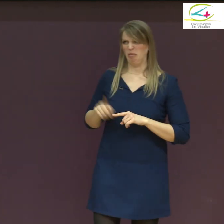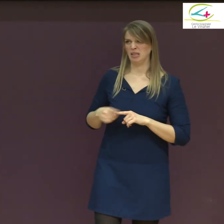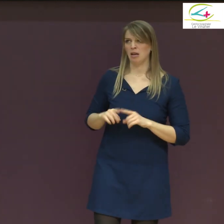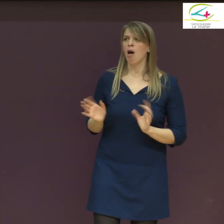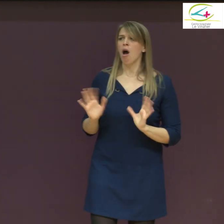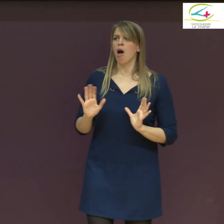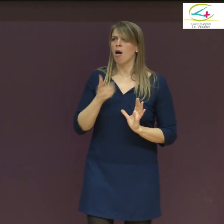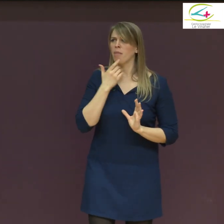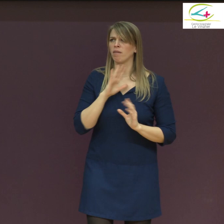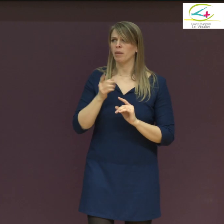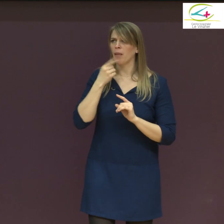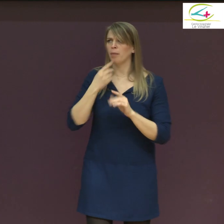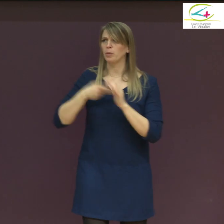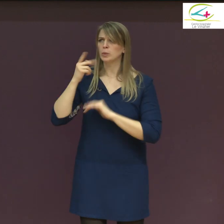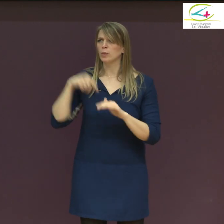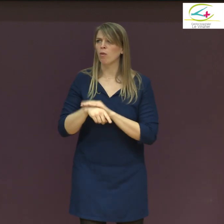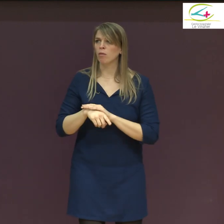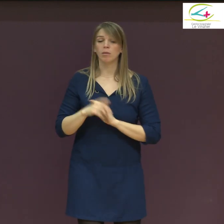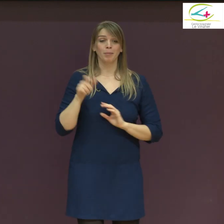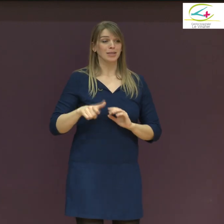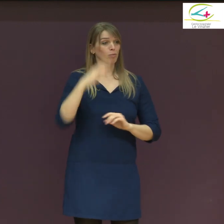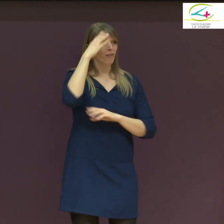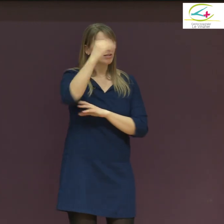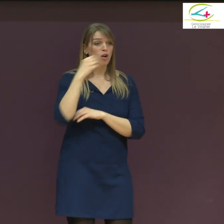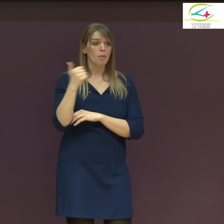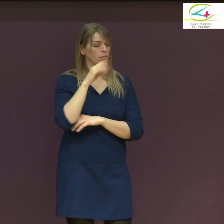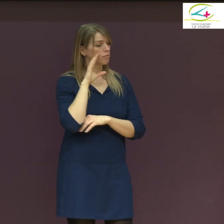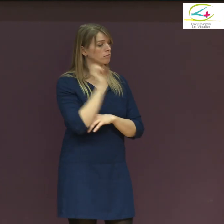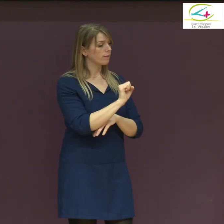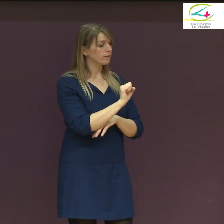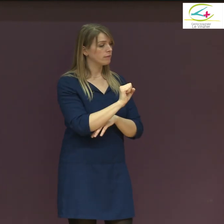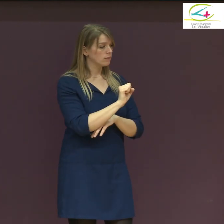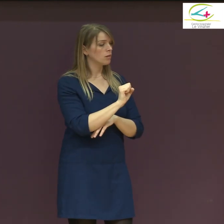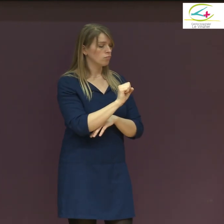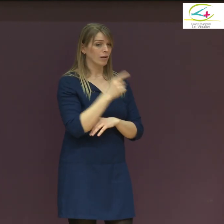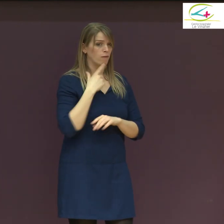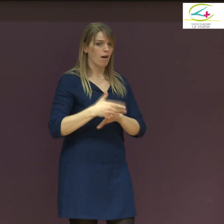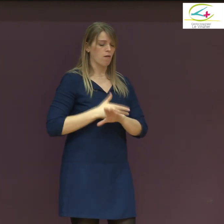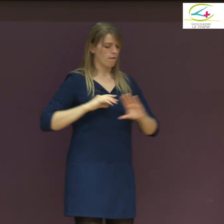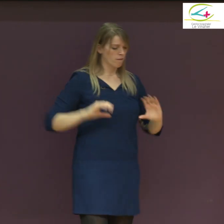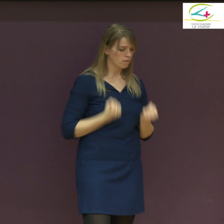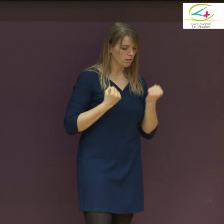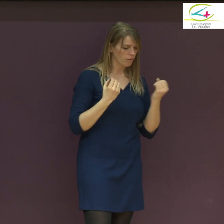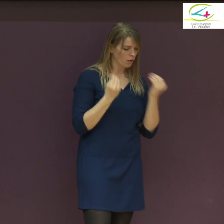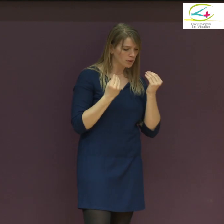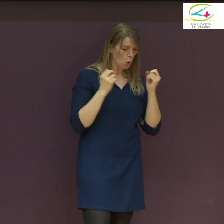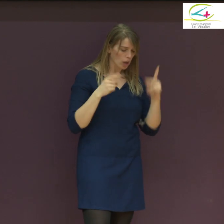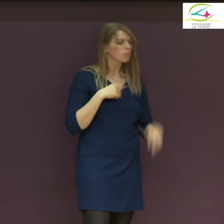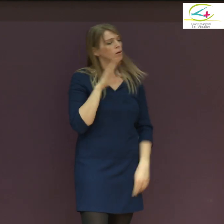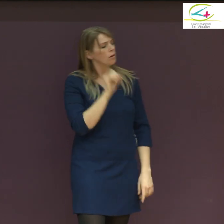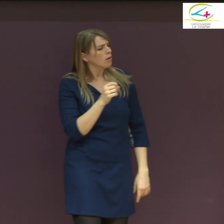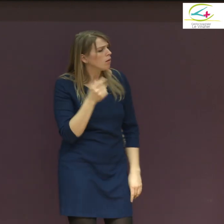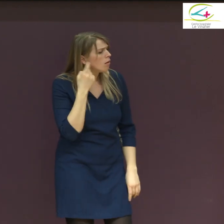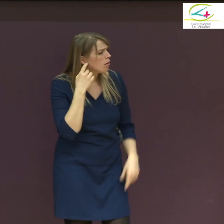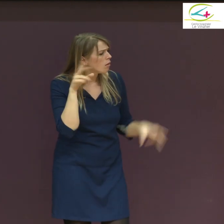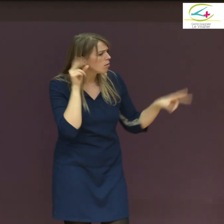pas en parler plus. Et c'est là où les intervenants de première ligne doivent être formés pour dire, écoute, tu entends des trucs bizarres, tu